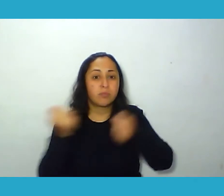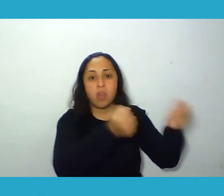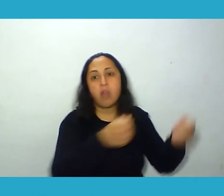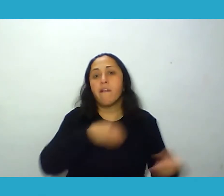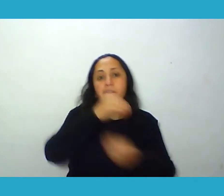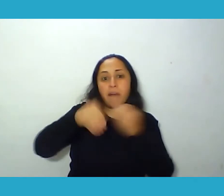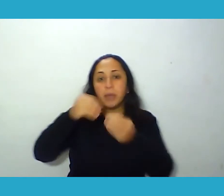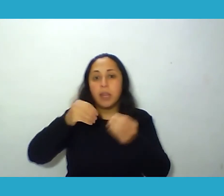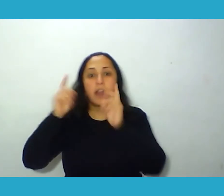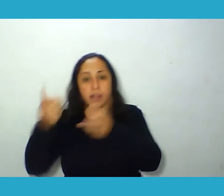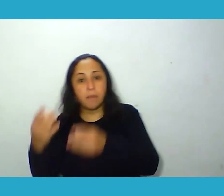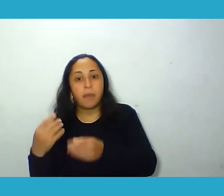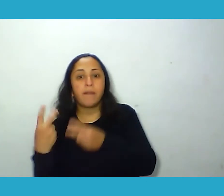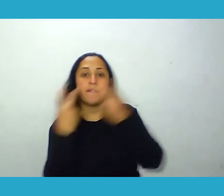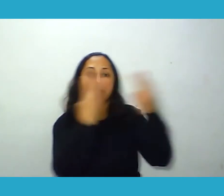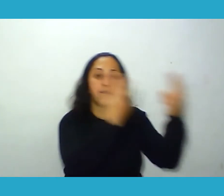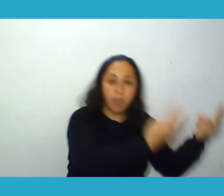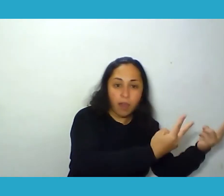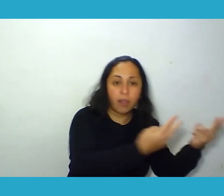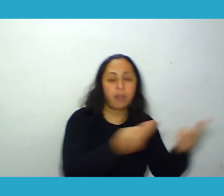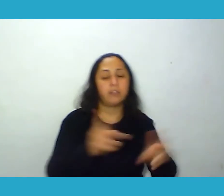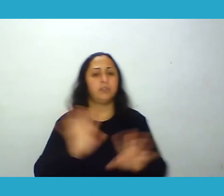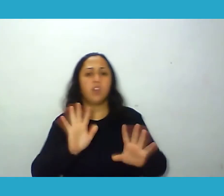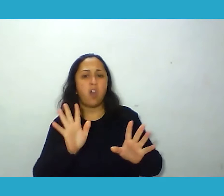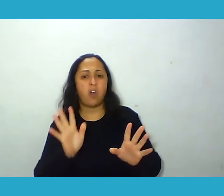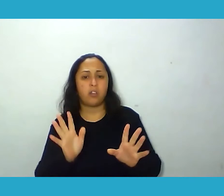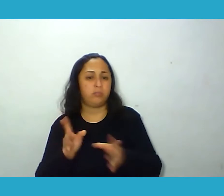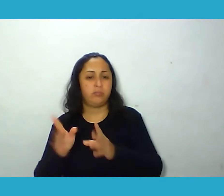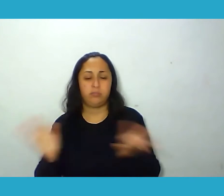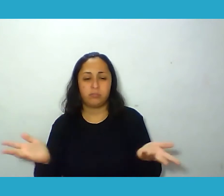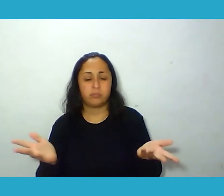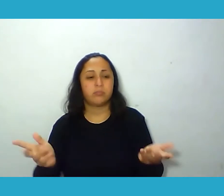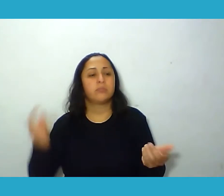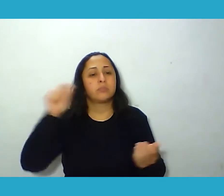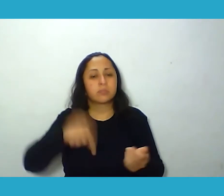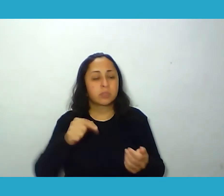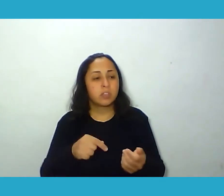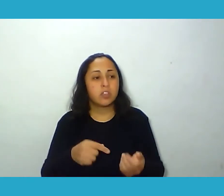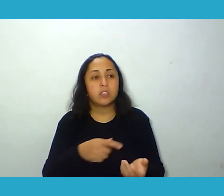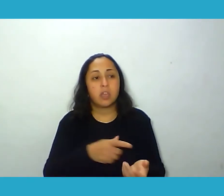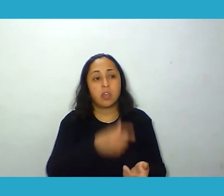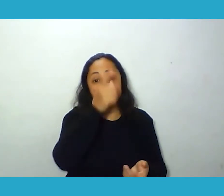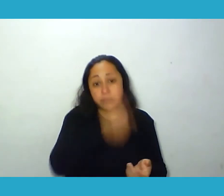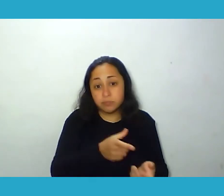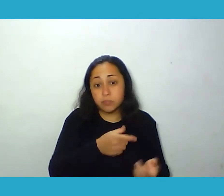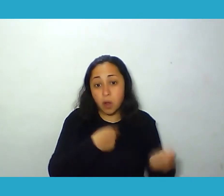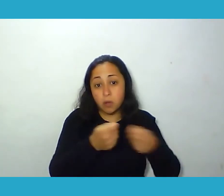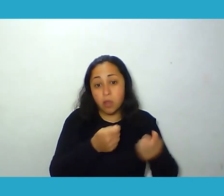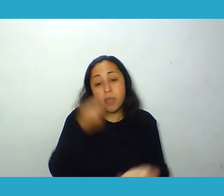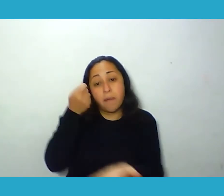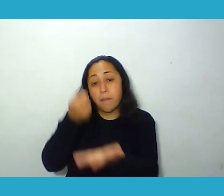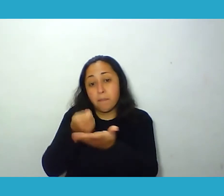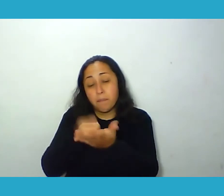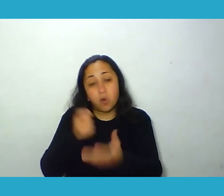trasladen. En esta oportunidad dice, para que los funcionarios paguen la deuda que tiene con la salud